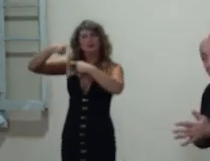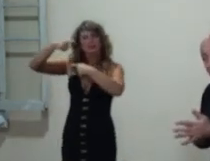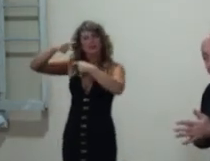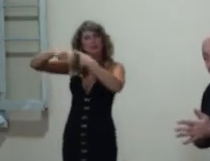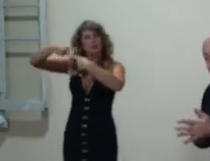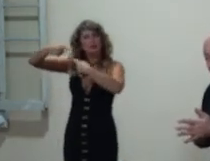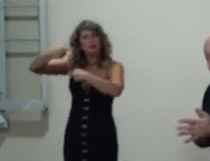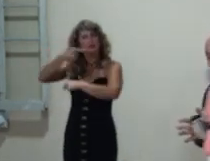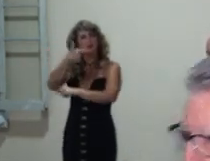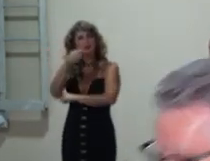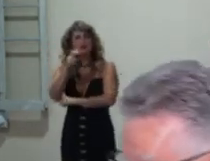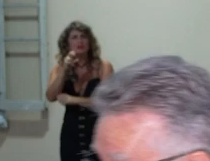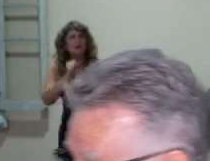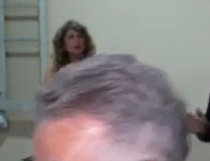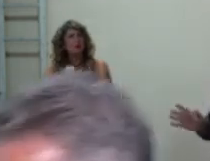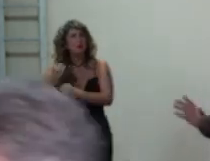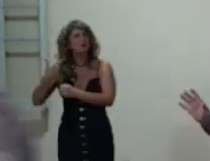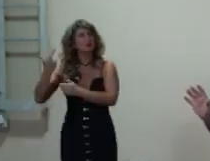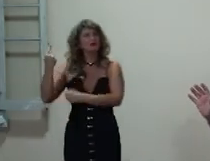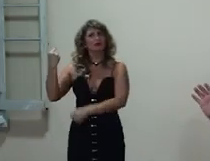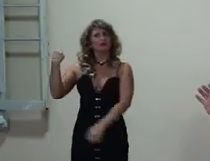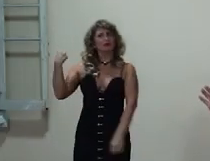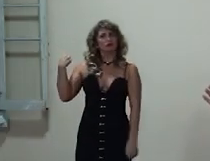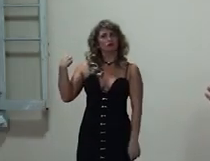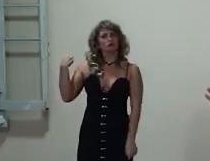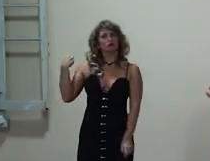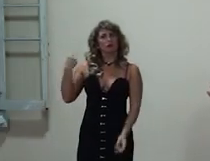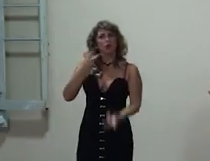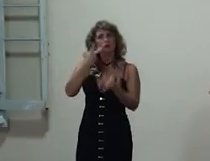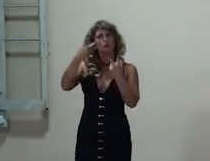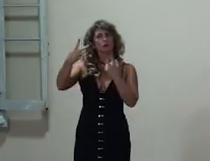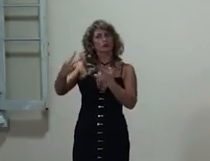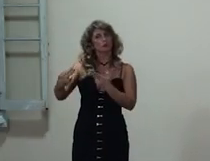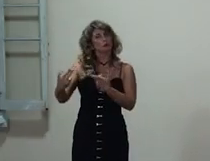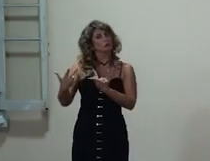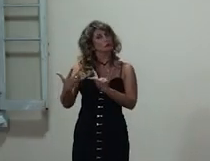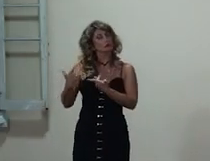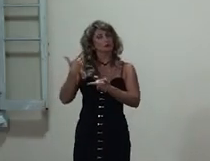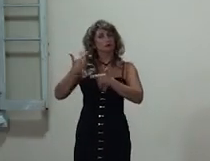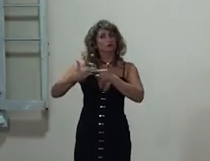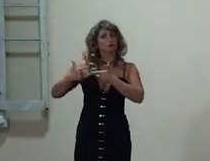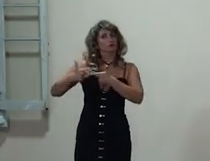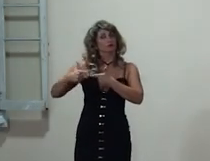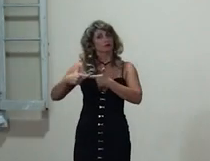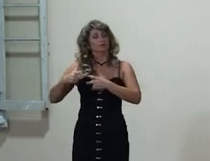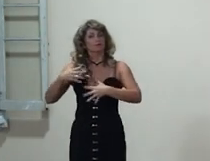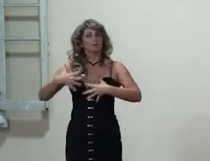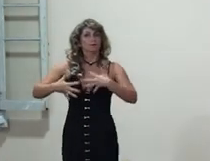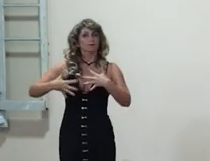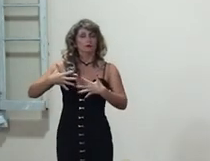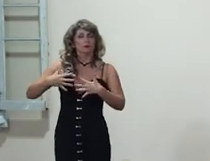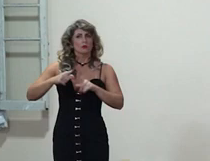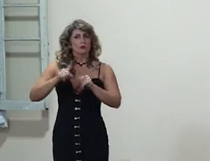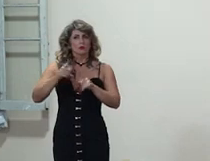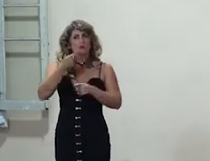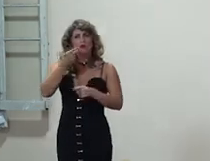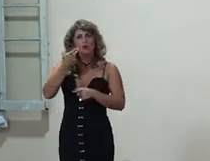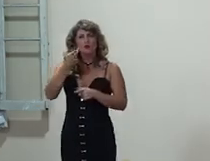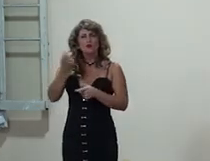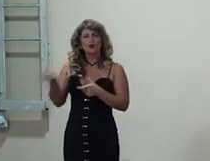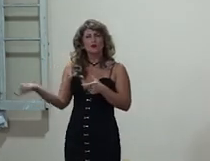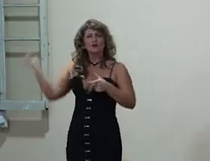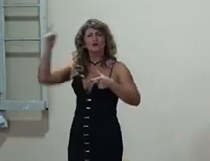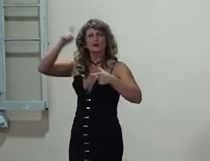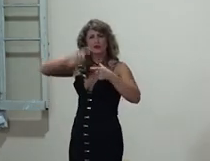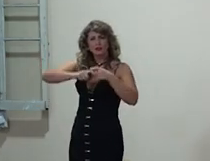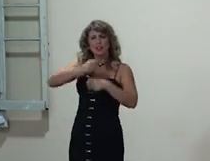mesma coisa, alguma coisa não está funcionando bem. E ainda ele me disse: você vai voltar daqui a